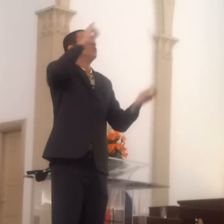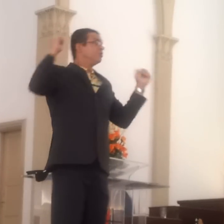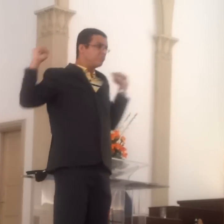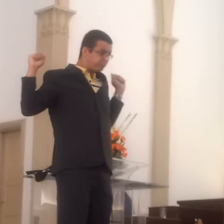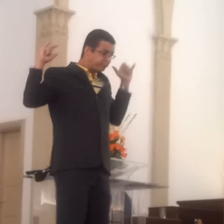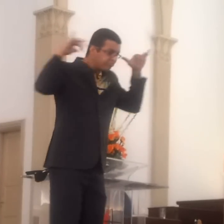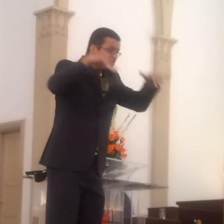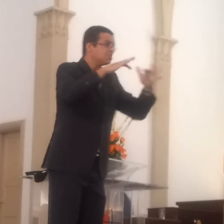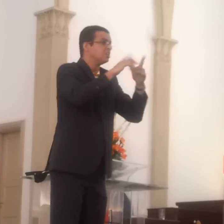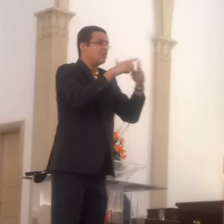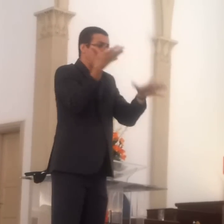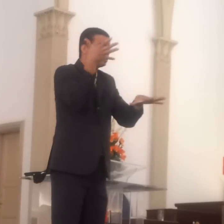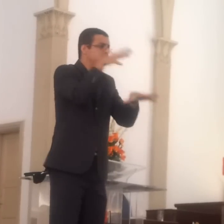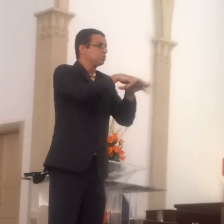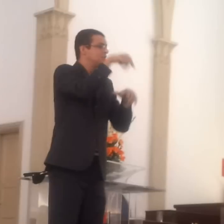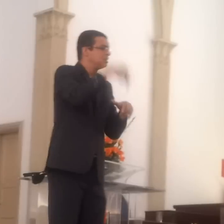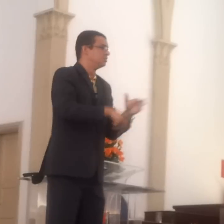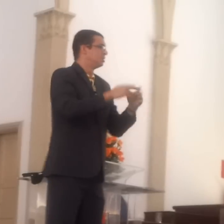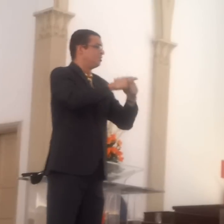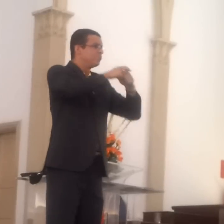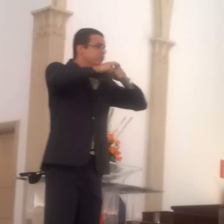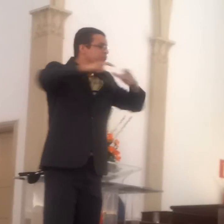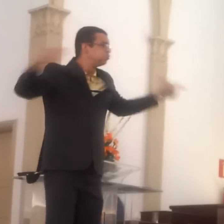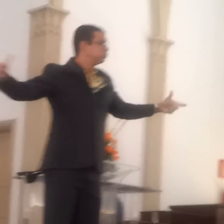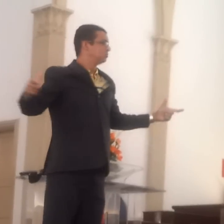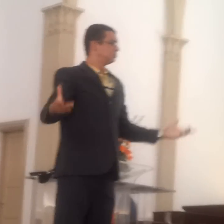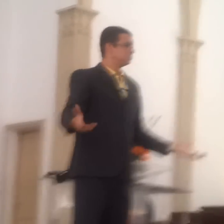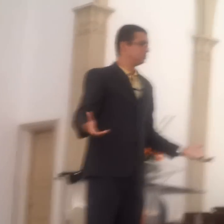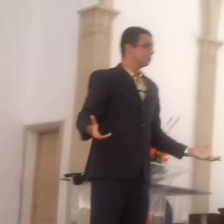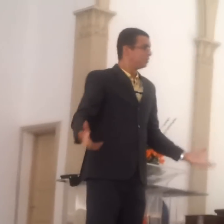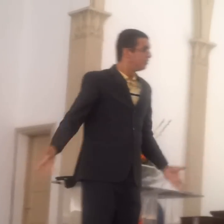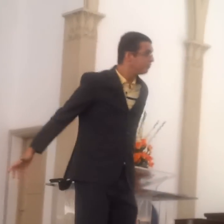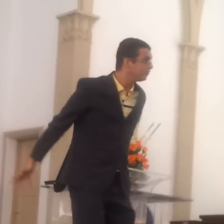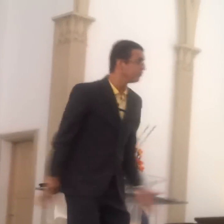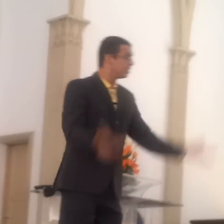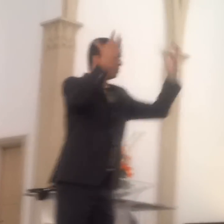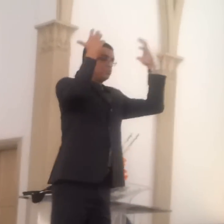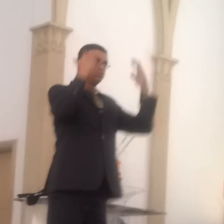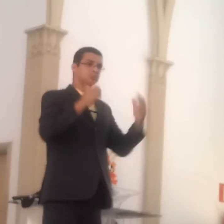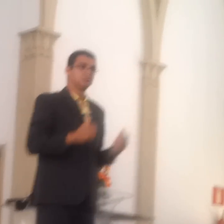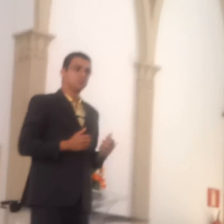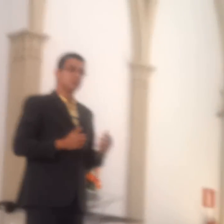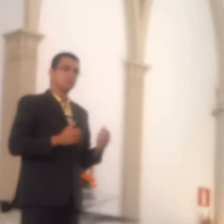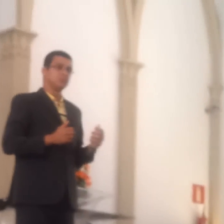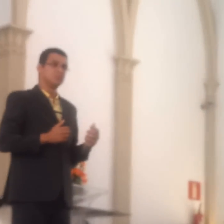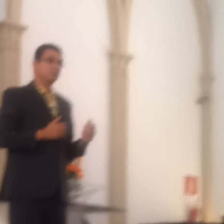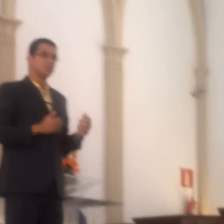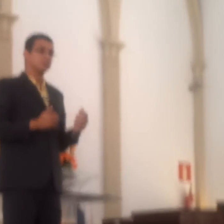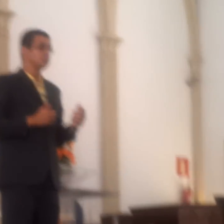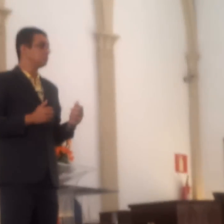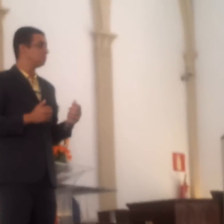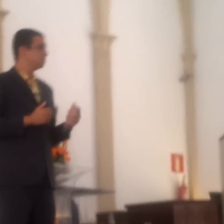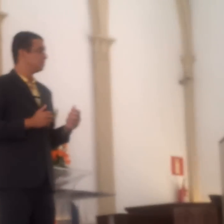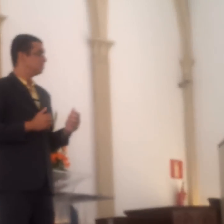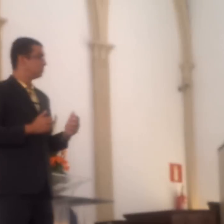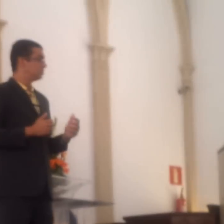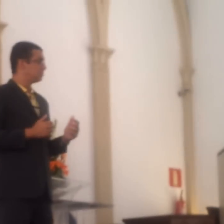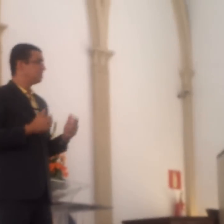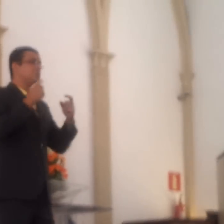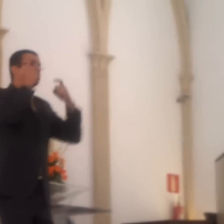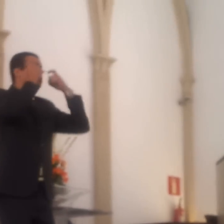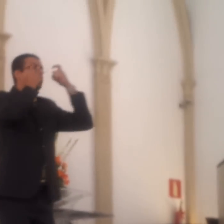tem gente que não consegue ver a glória de Deus e o Senhor é o susto da igreja, a igreja inclusiva irmãos, Deus